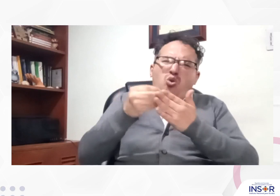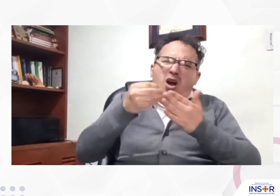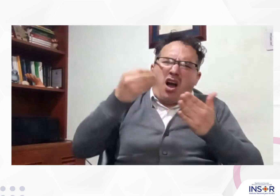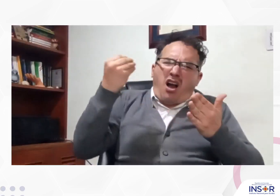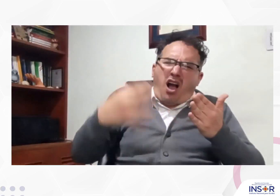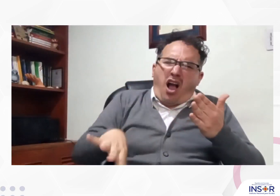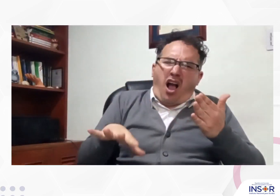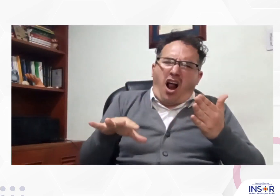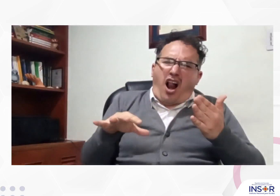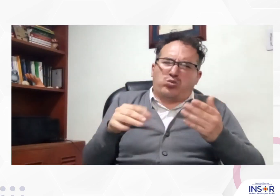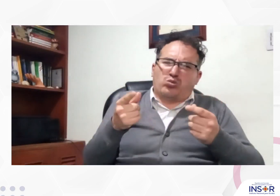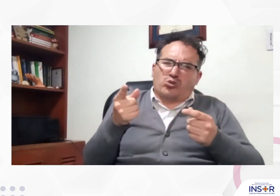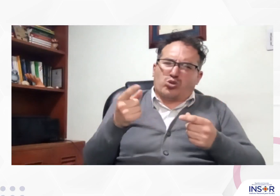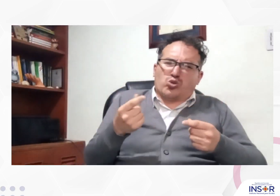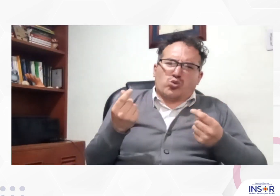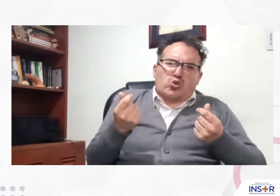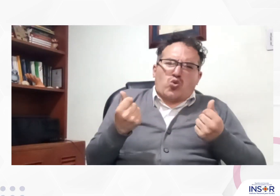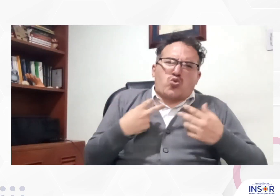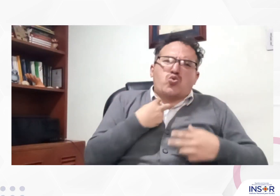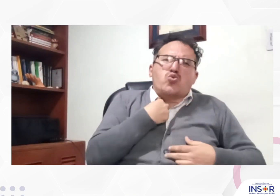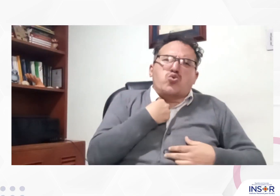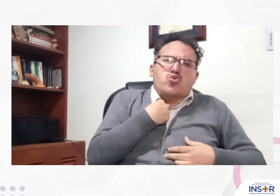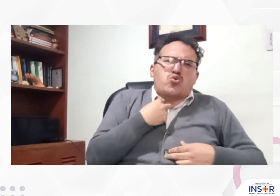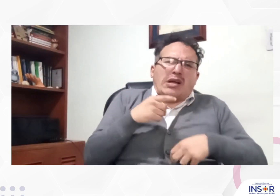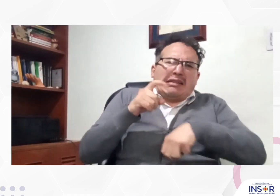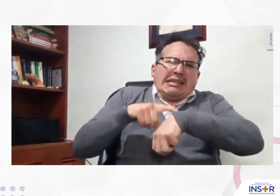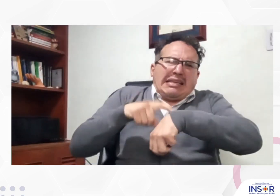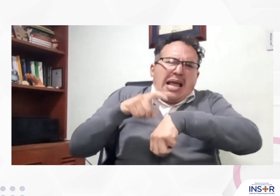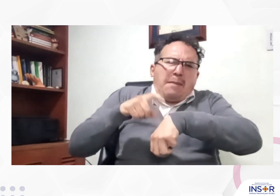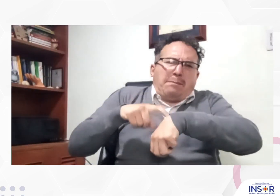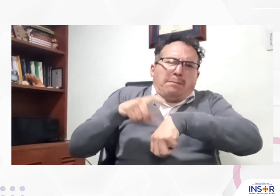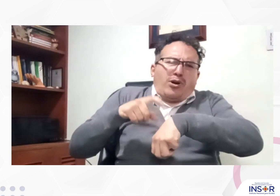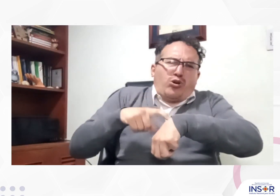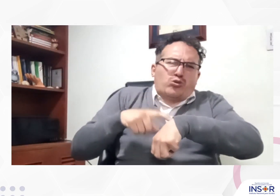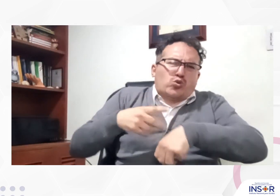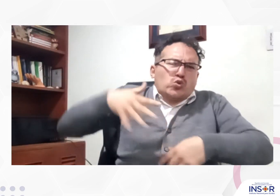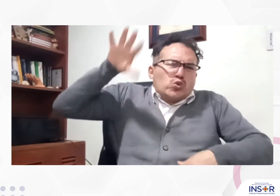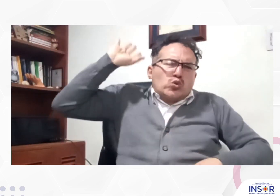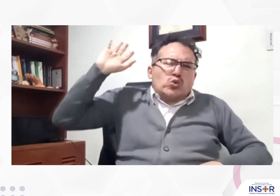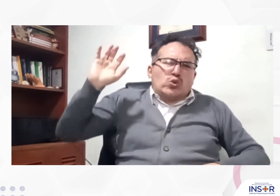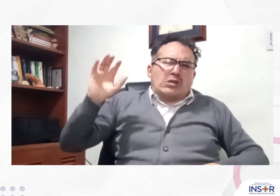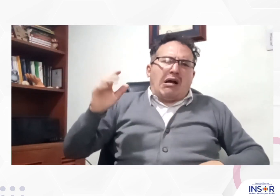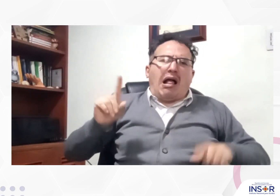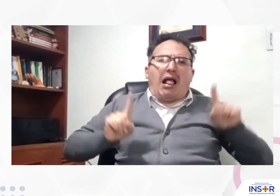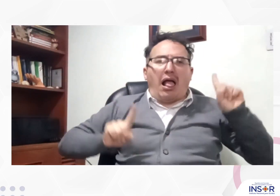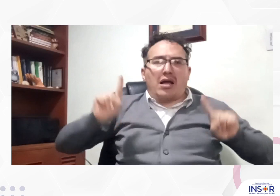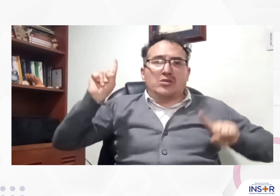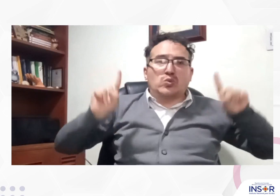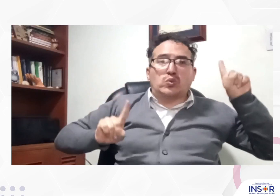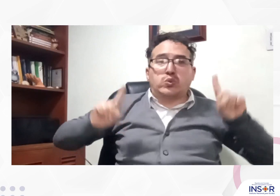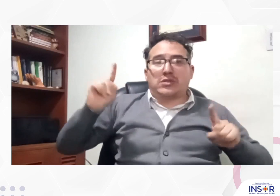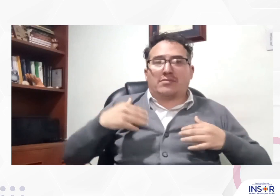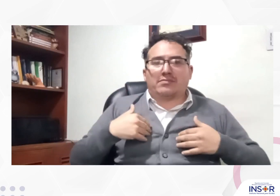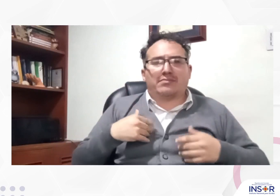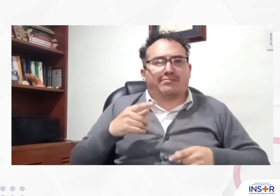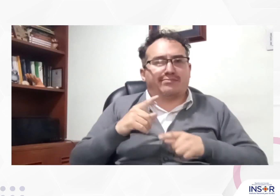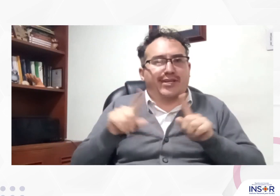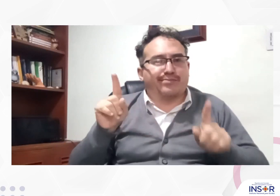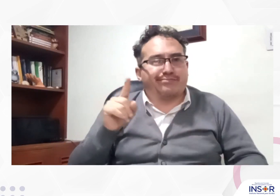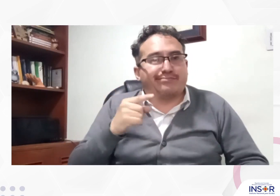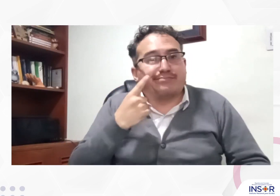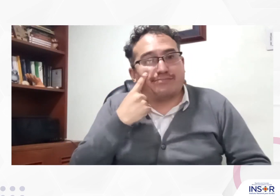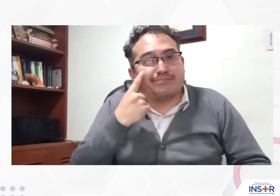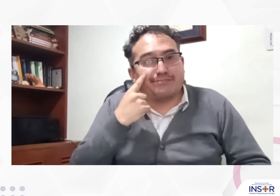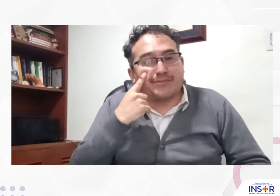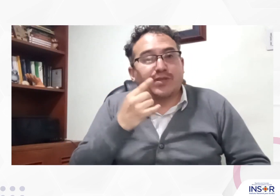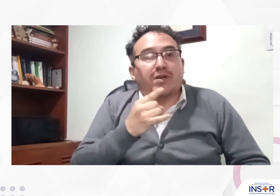me alentó, me animó. Yo en su momento dije, uy, va a ser muy costoso, además del tiempo que hay que dedicar a un doctorado,